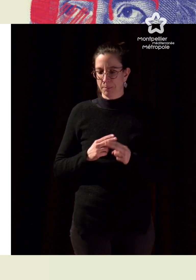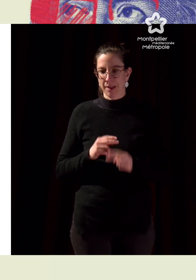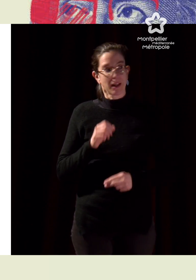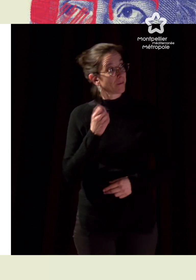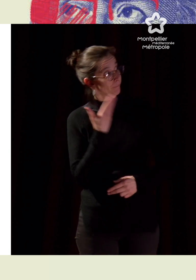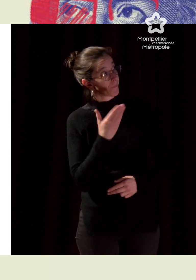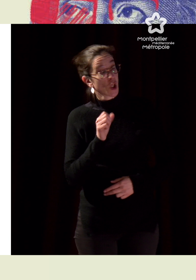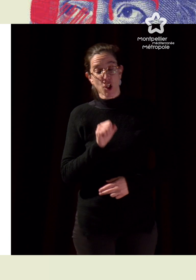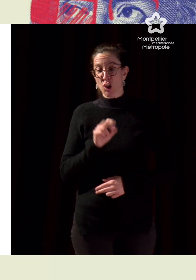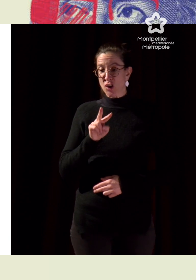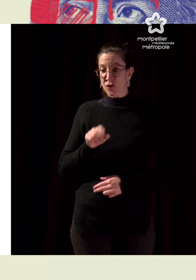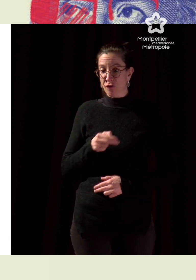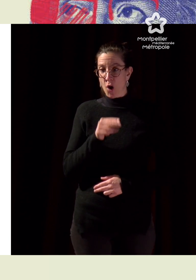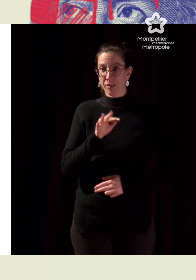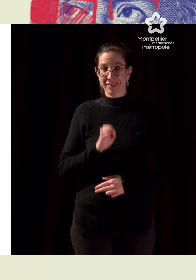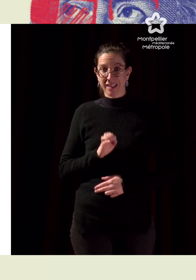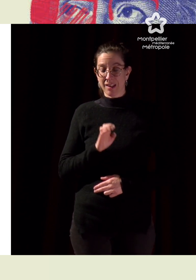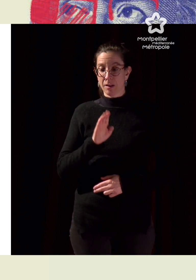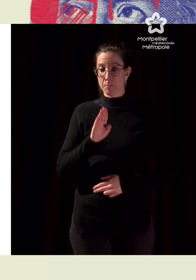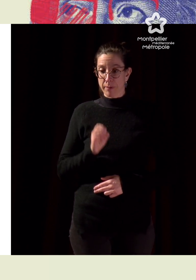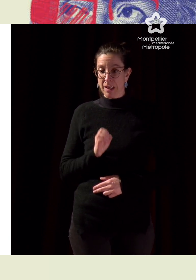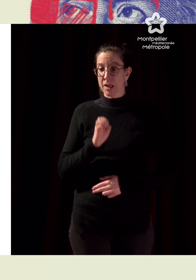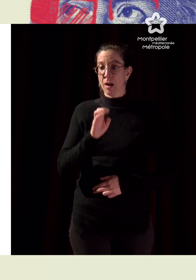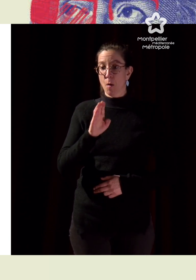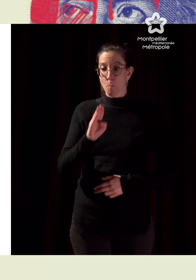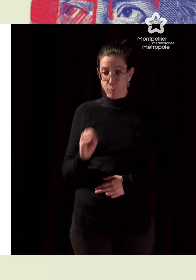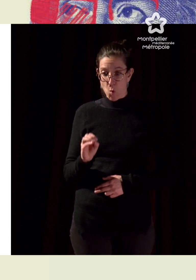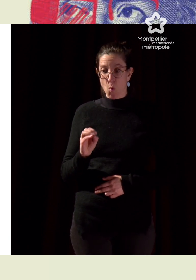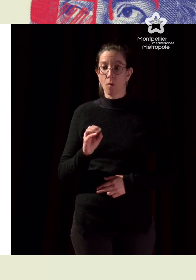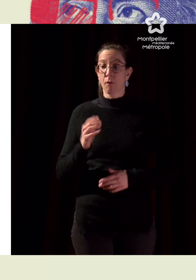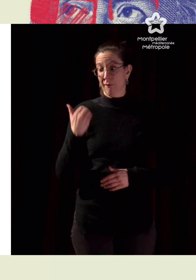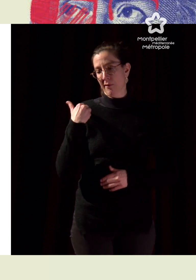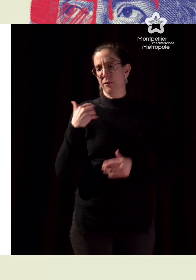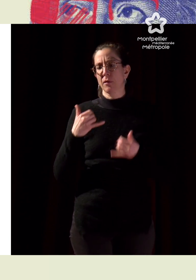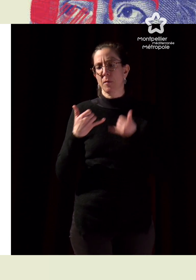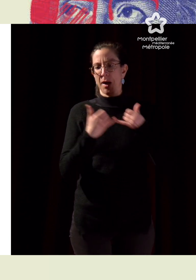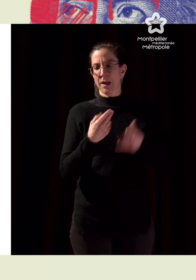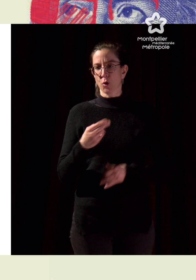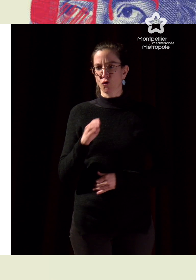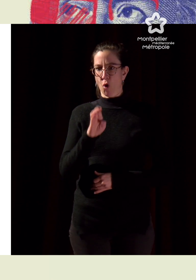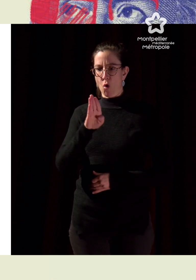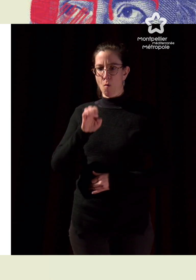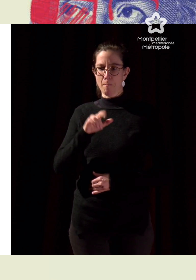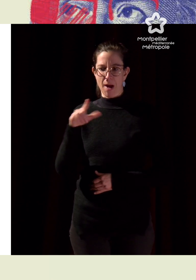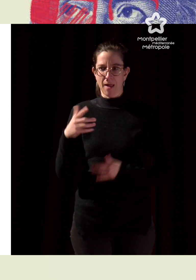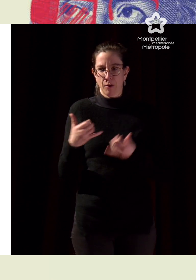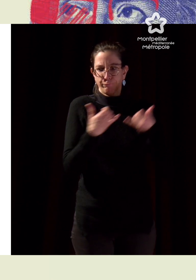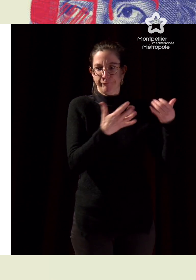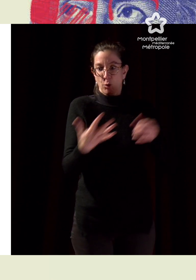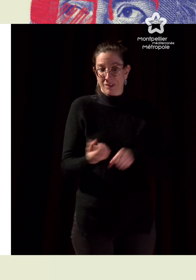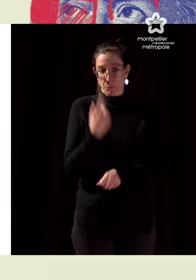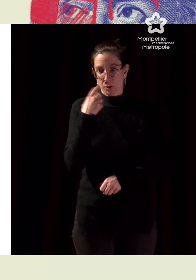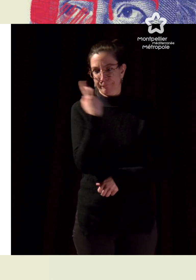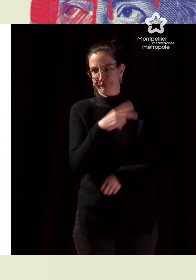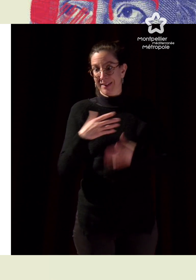Nobel de médecine et de physiologie cette année pour ses travaux en paléogénétique, donc pour cette étude de